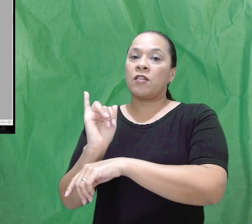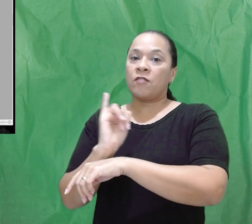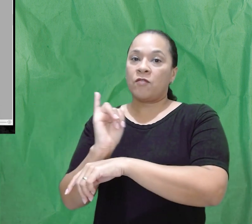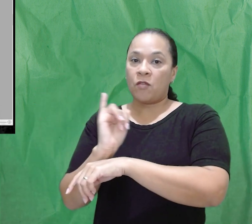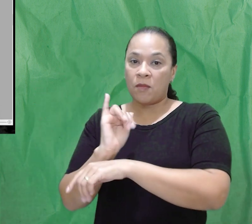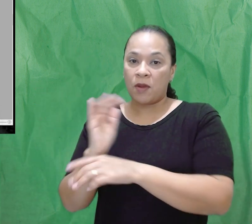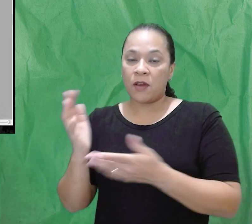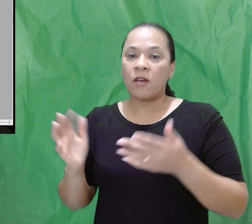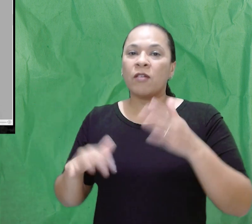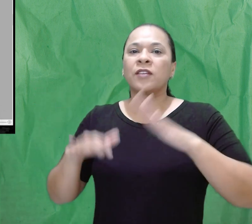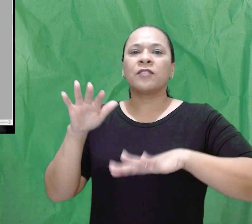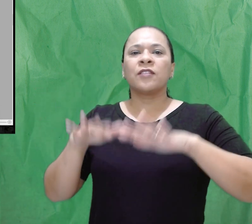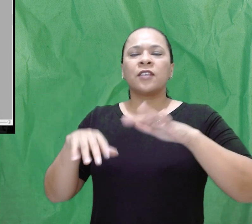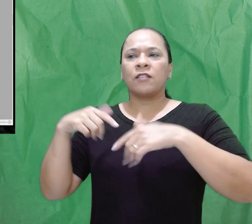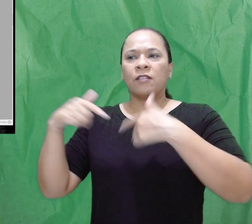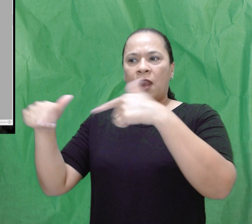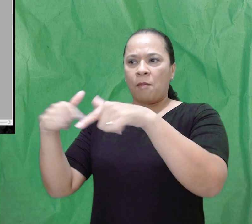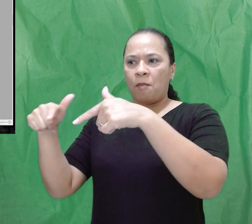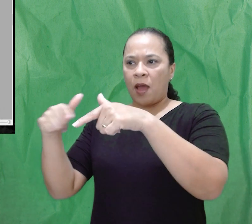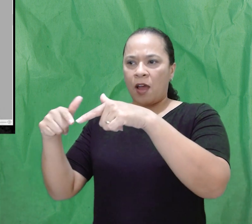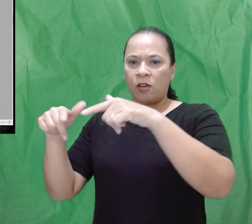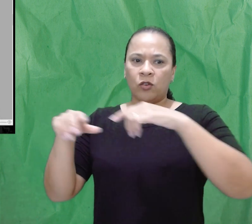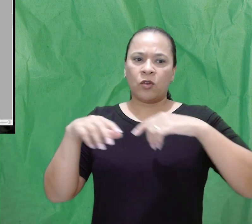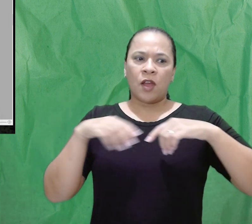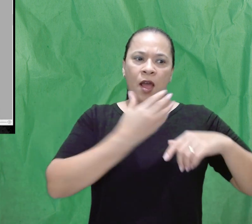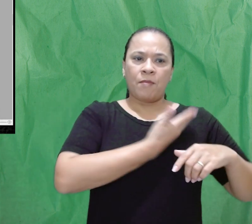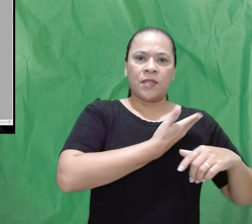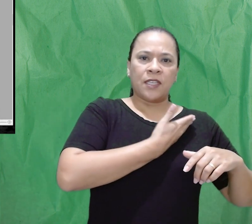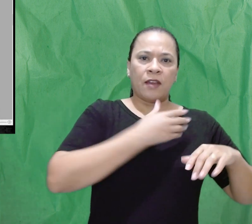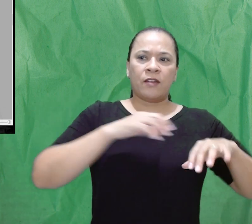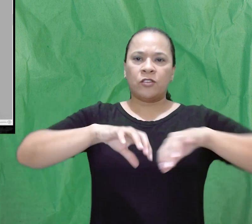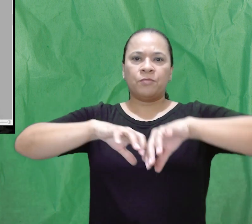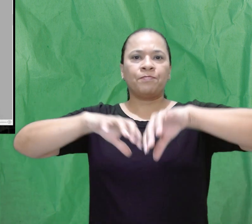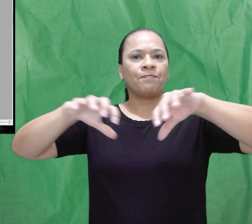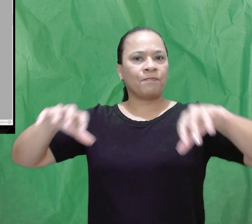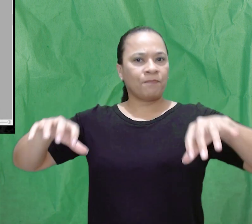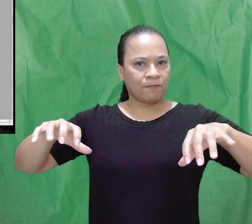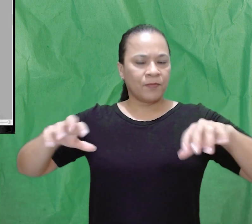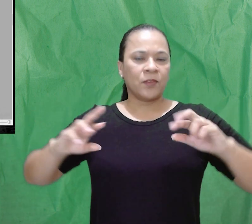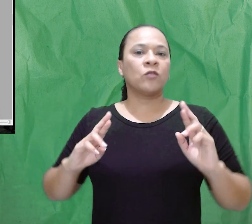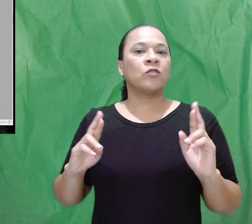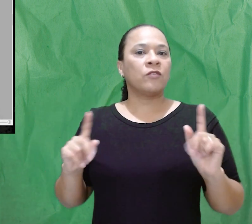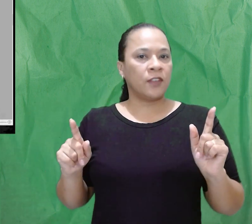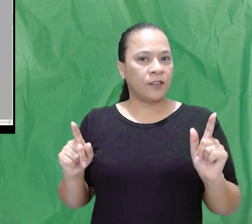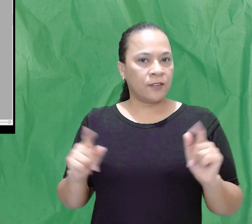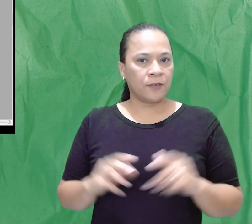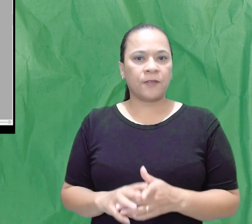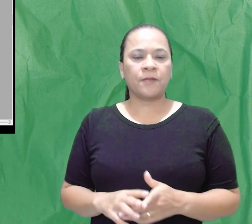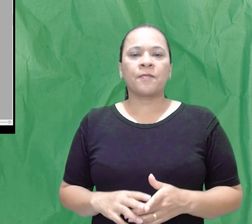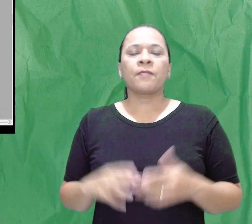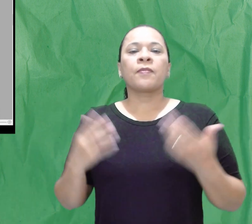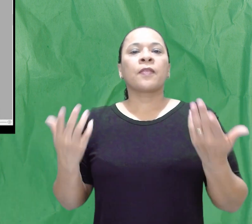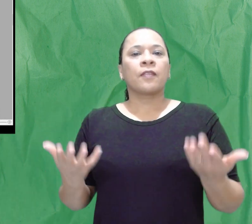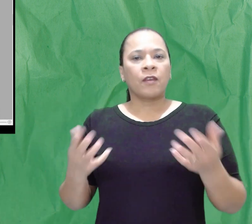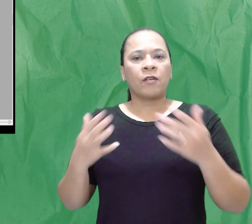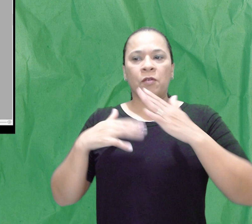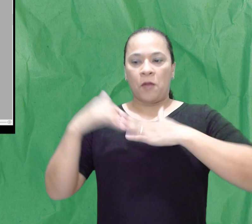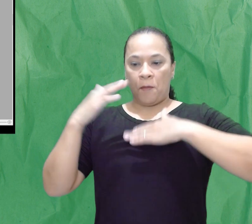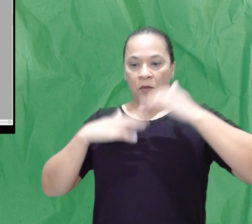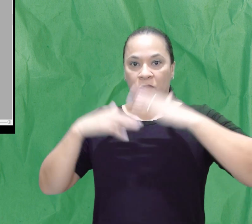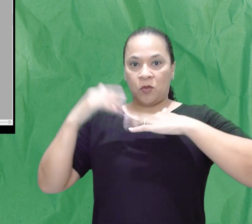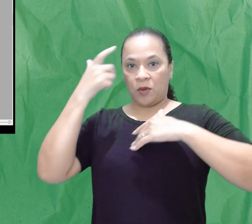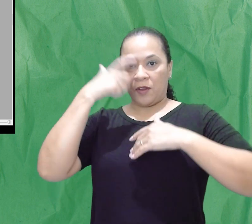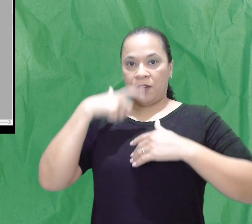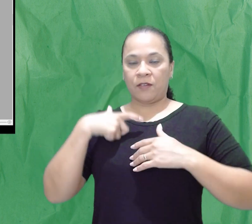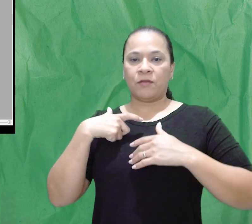sempre: trabalho é trabalho, amizade é amizade. A gente tem que saber diferenciar essas situações. E